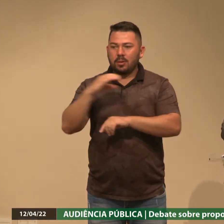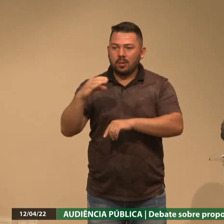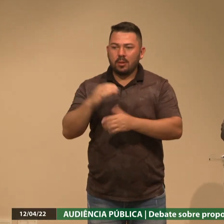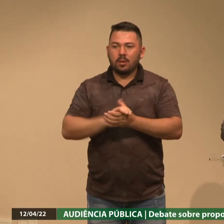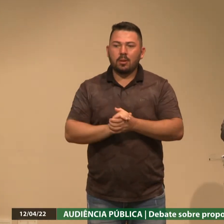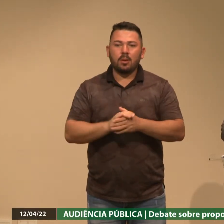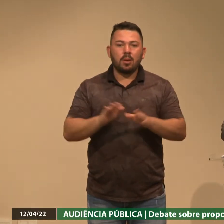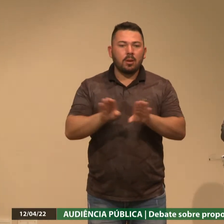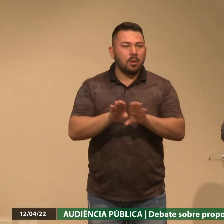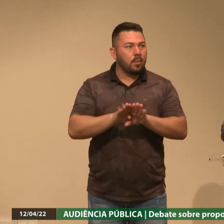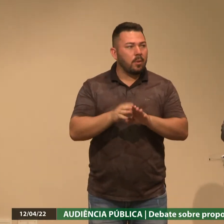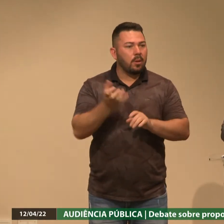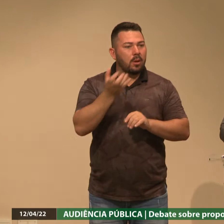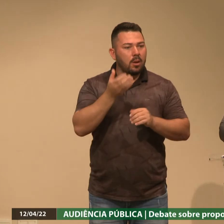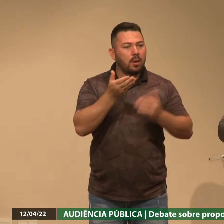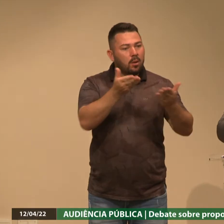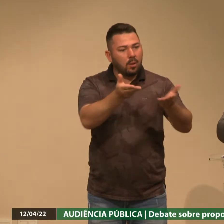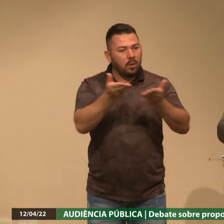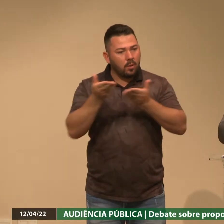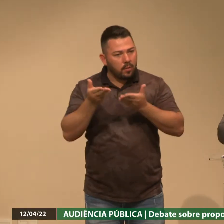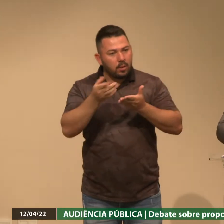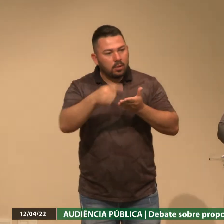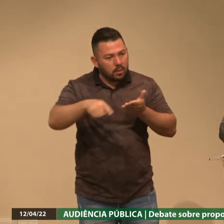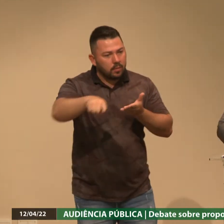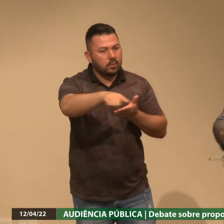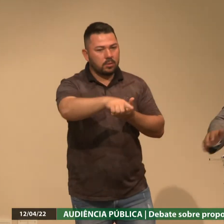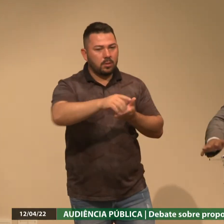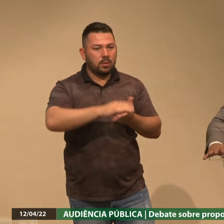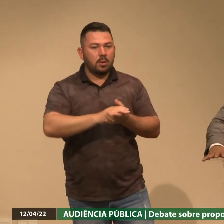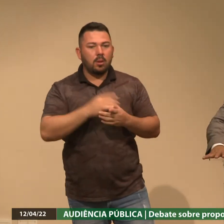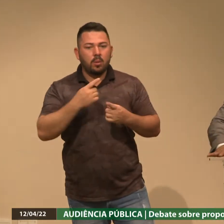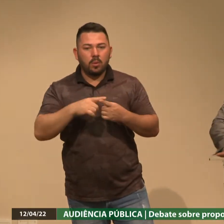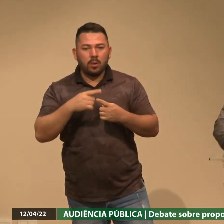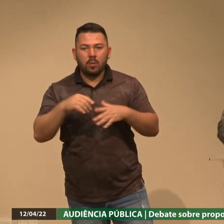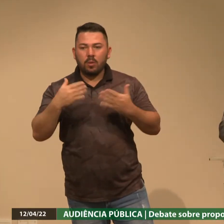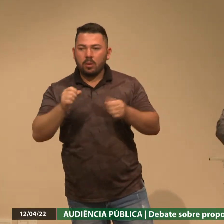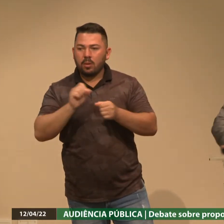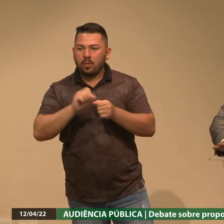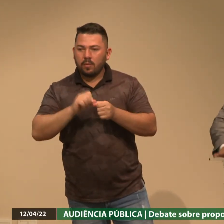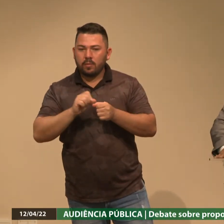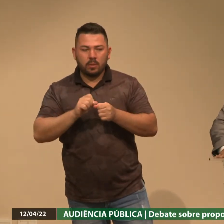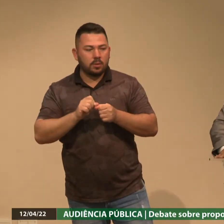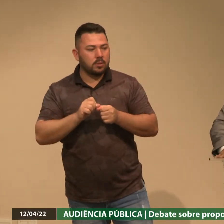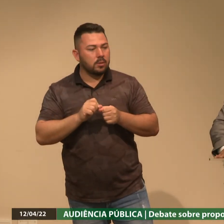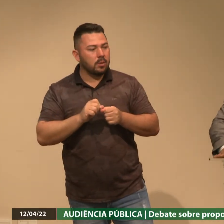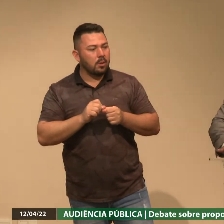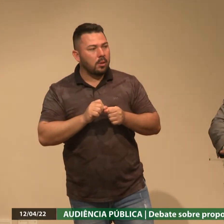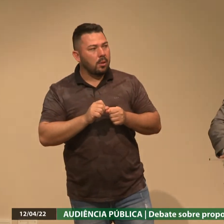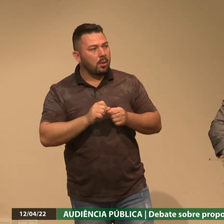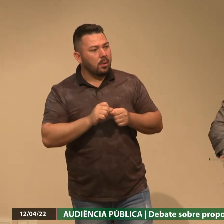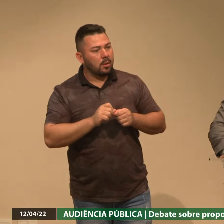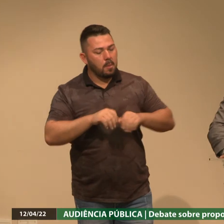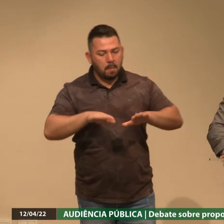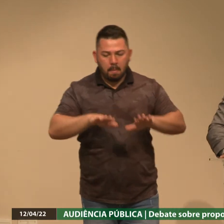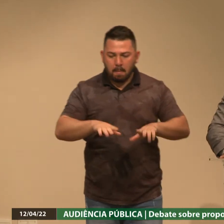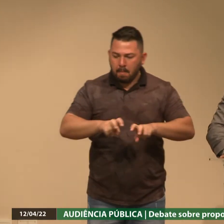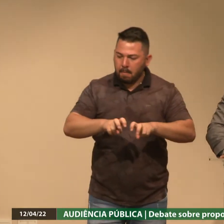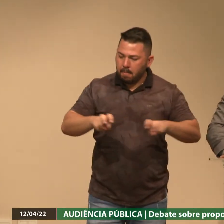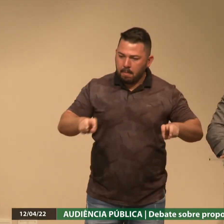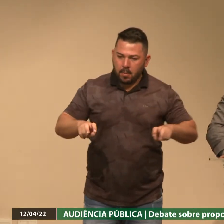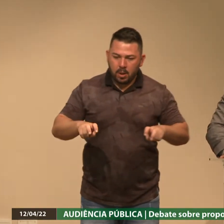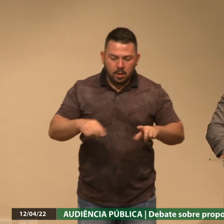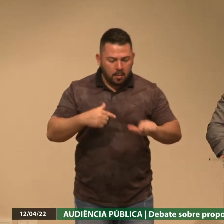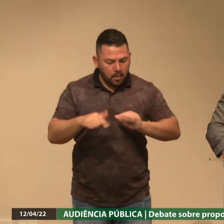Eu também quero fazer esse convite a vocês porque quando eu fiz essa peça é em cima da nossa mesa a gente colocou ela na